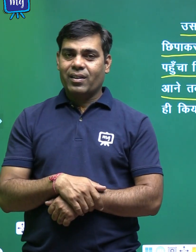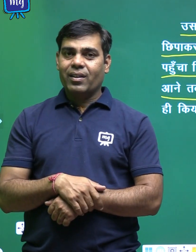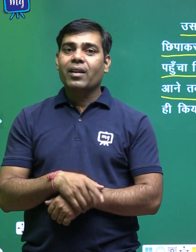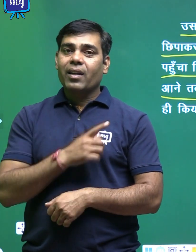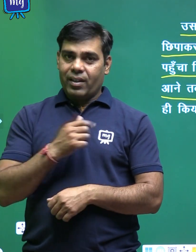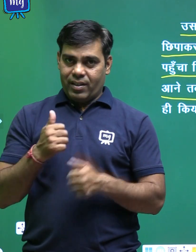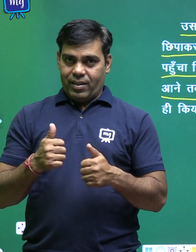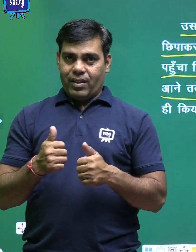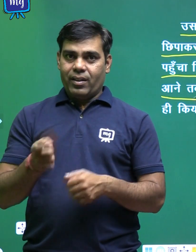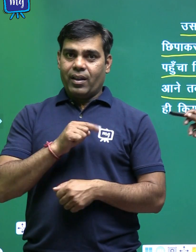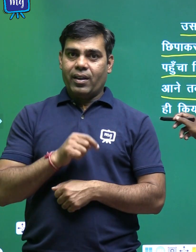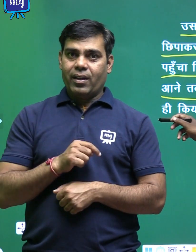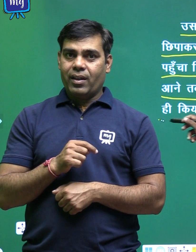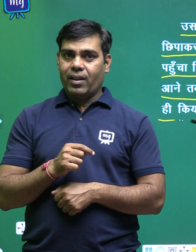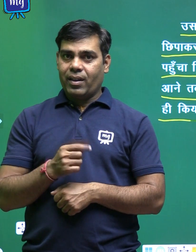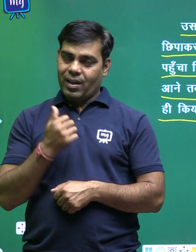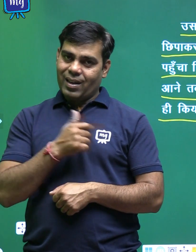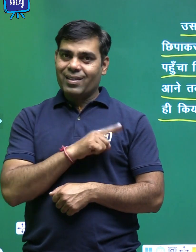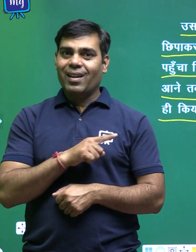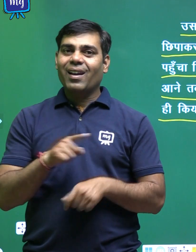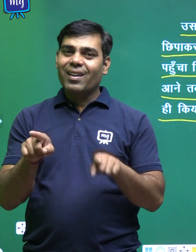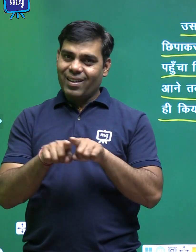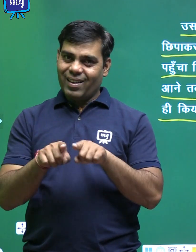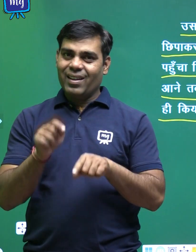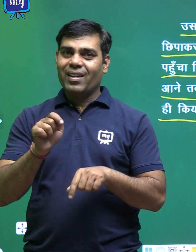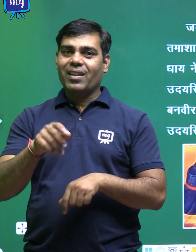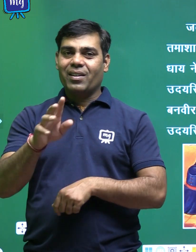कीरत ने ऐसा ही किया।